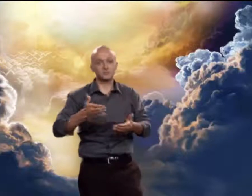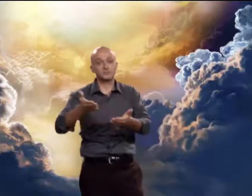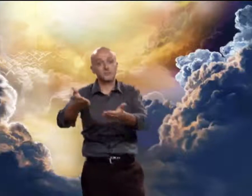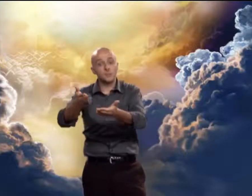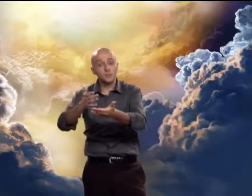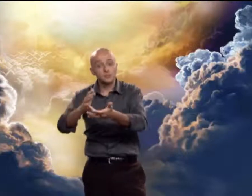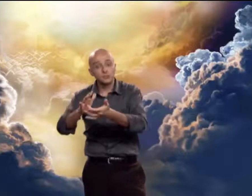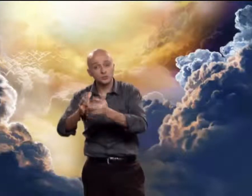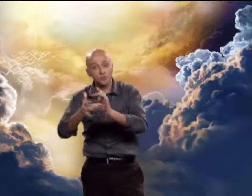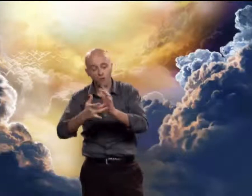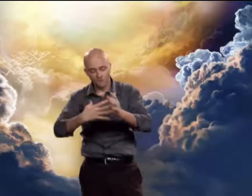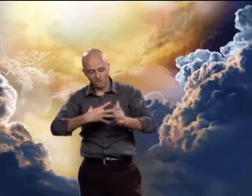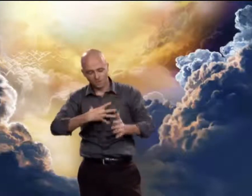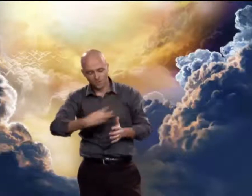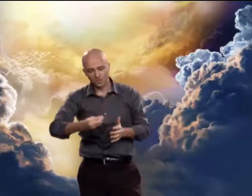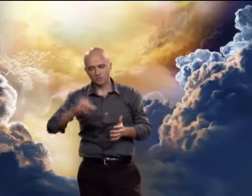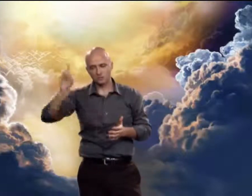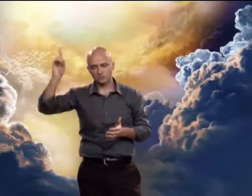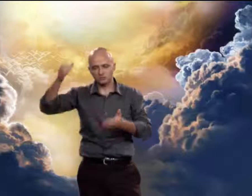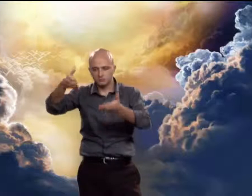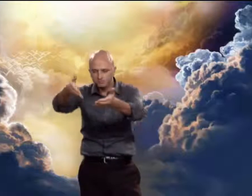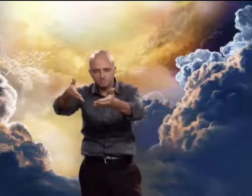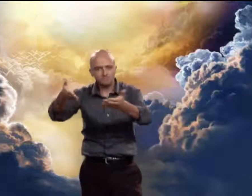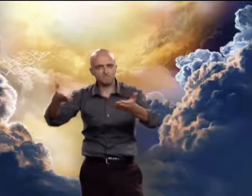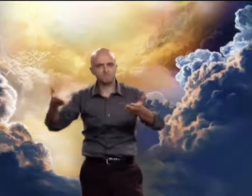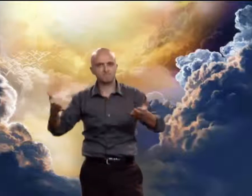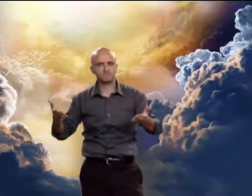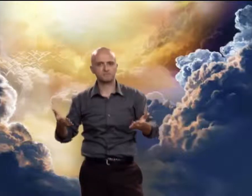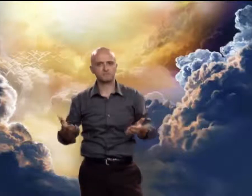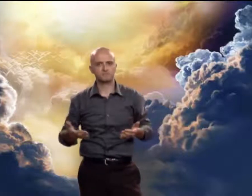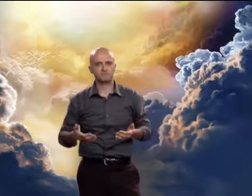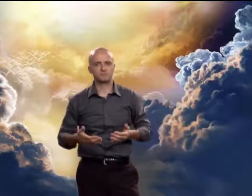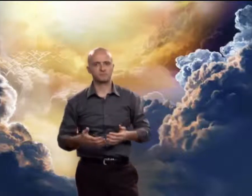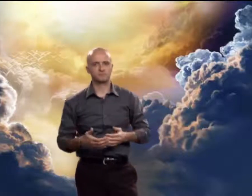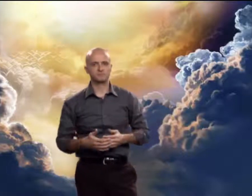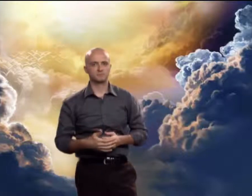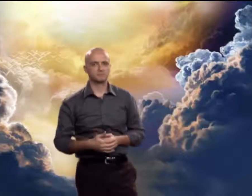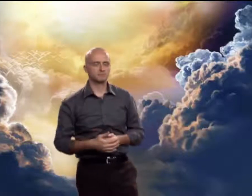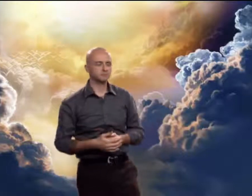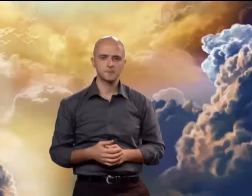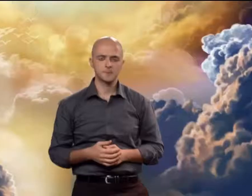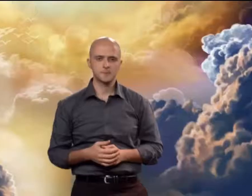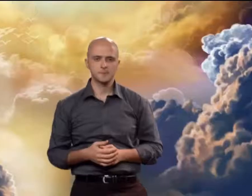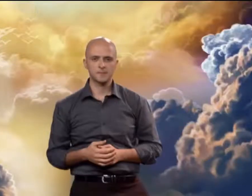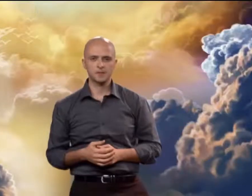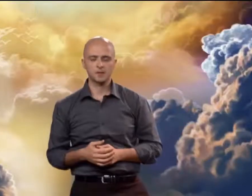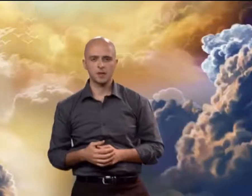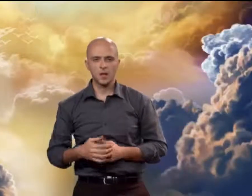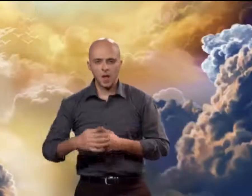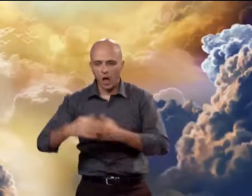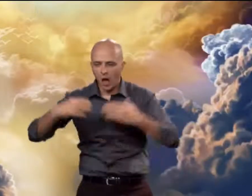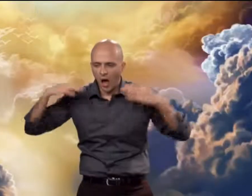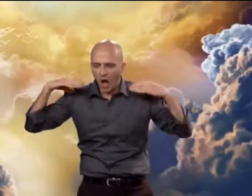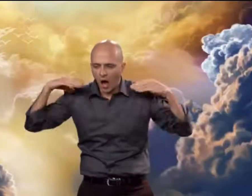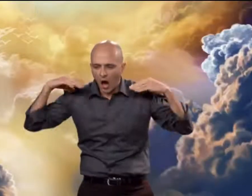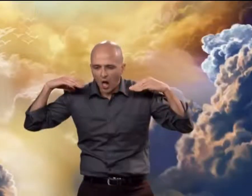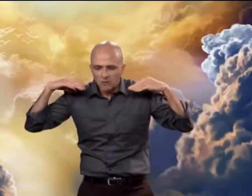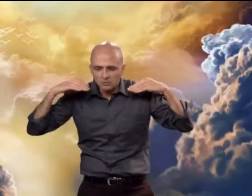seus pecados. Jesus viu seu povo como a figueira infrutífera, coberto de folhas pretensiosas, mas que